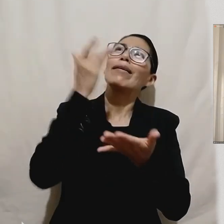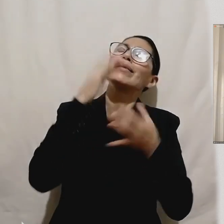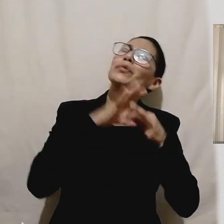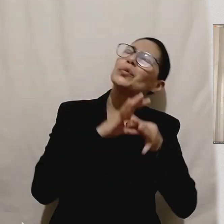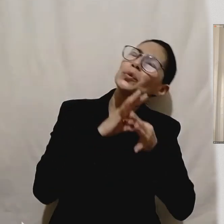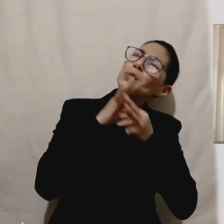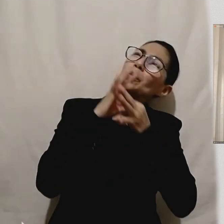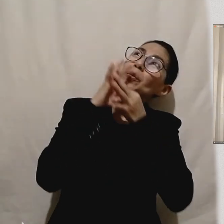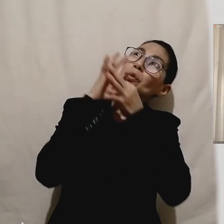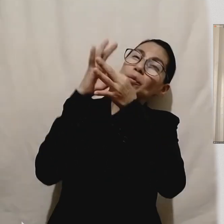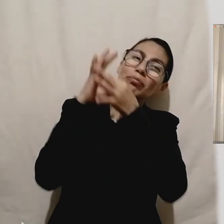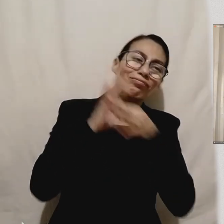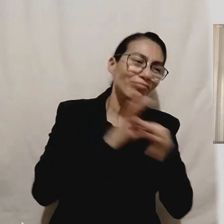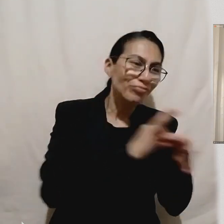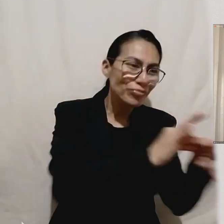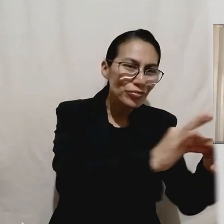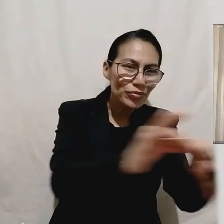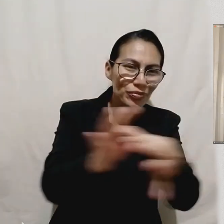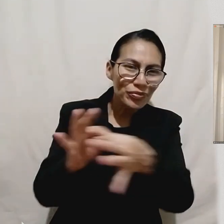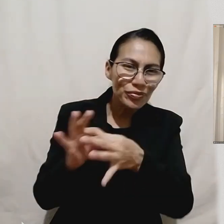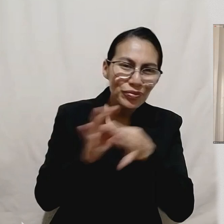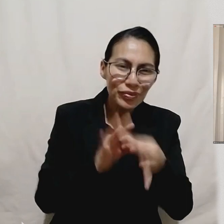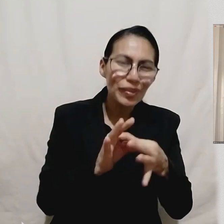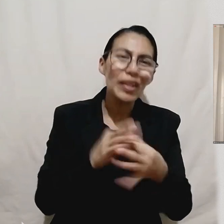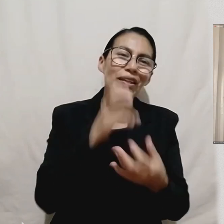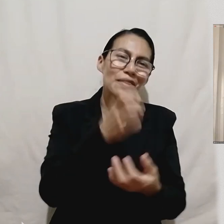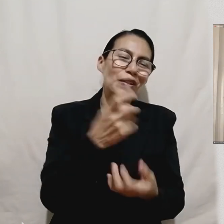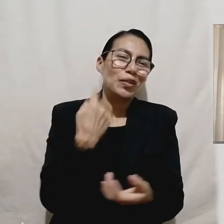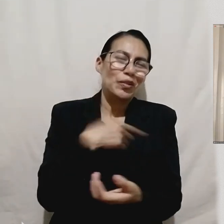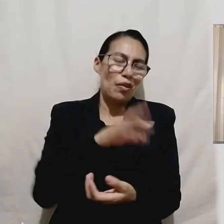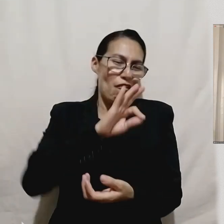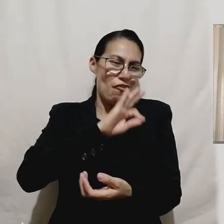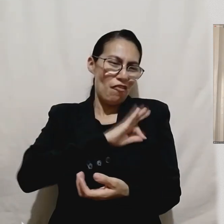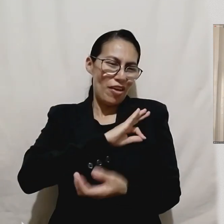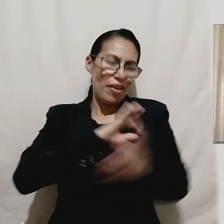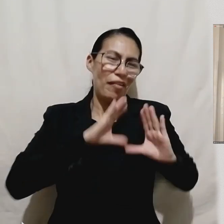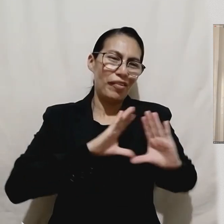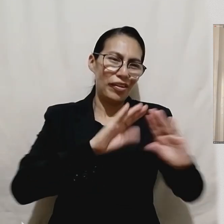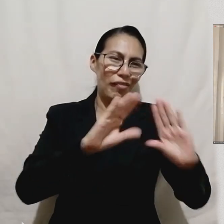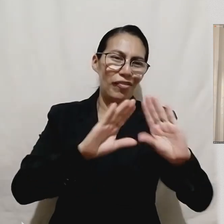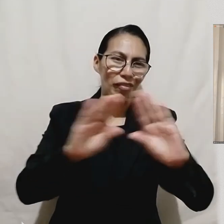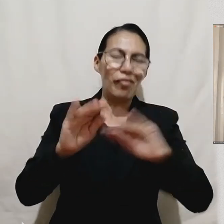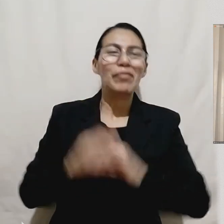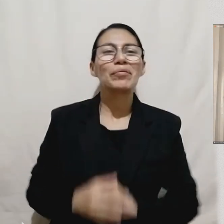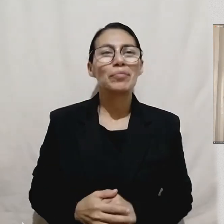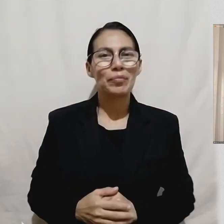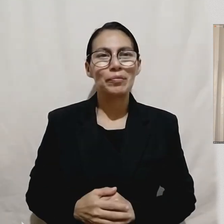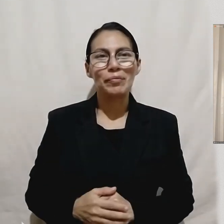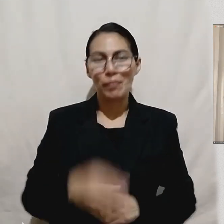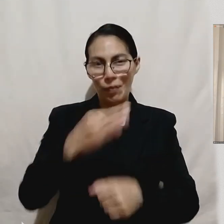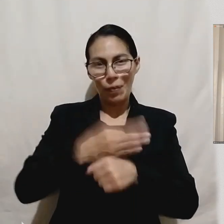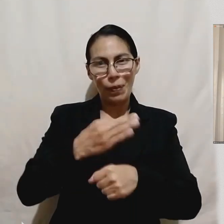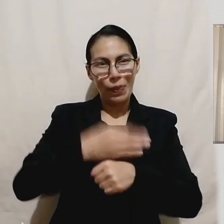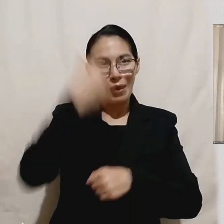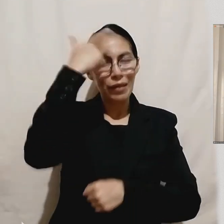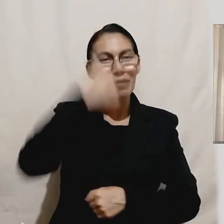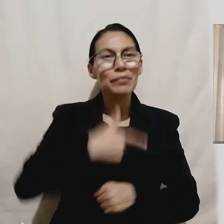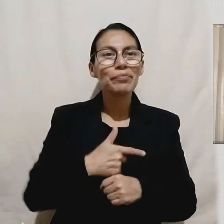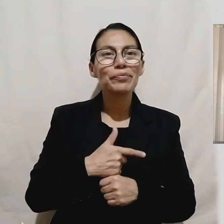través de esa íntima Comunión con tus seres amados que podemos transmitir nuestra fe